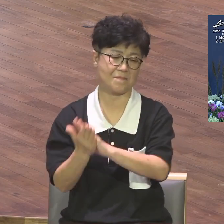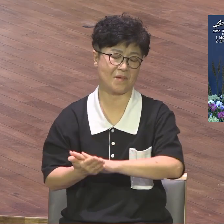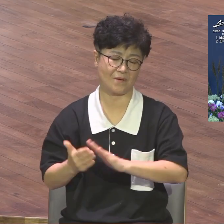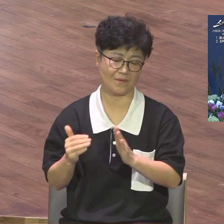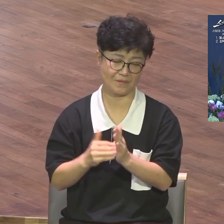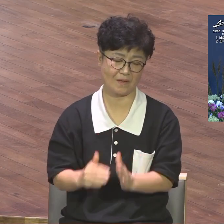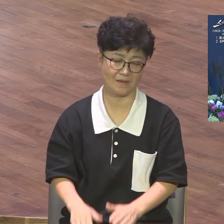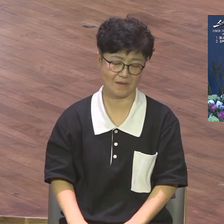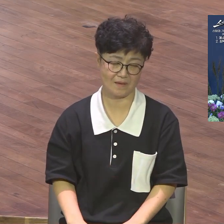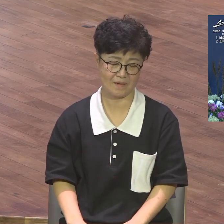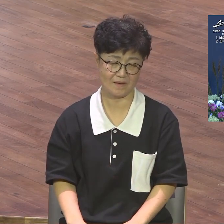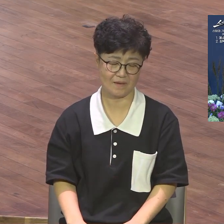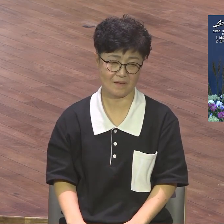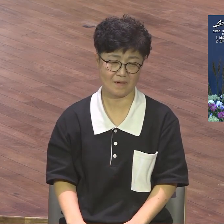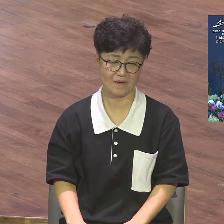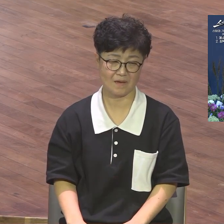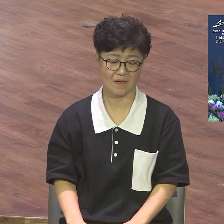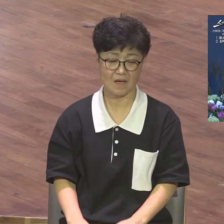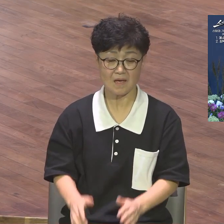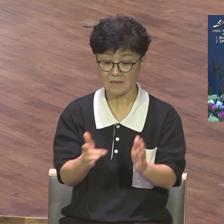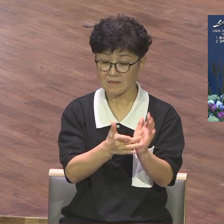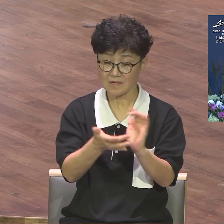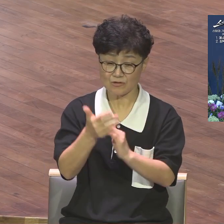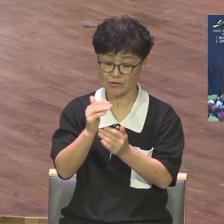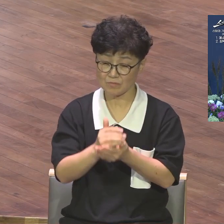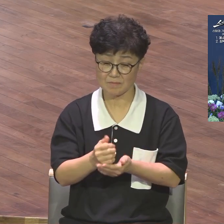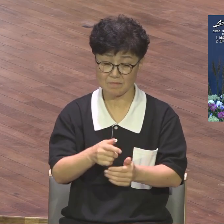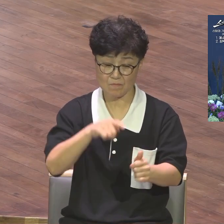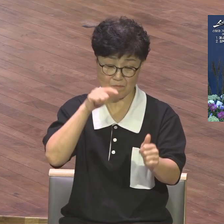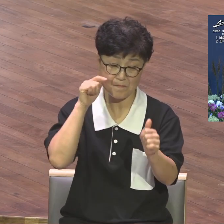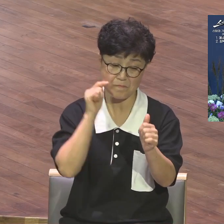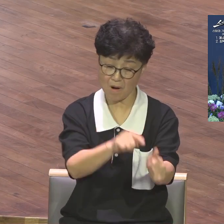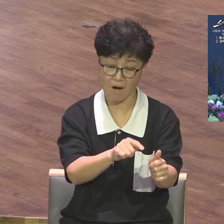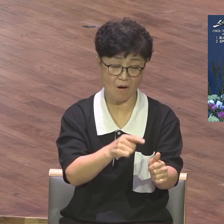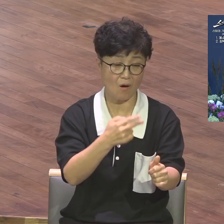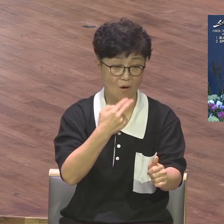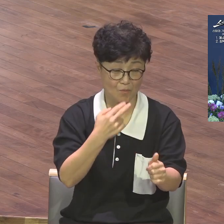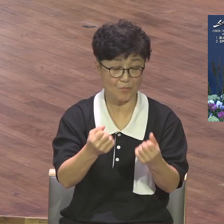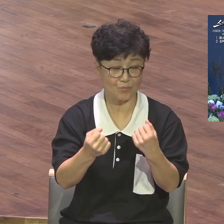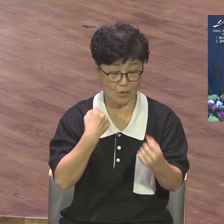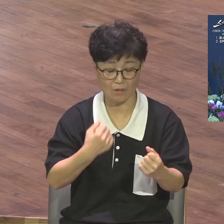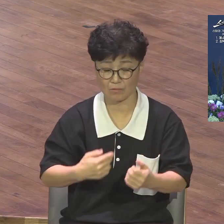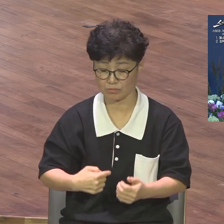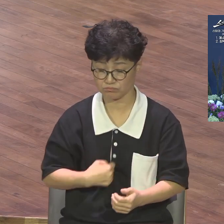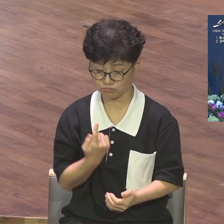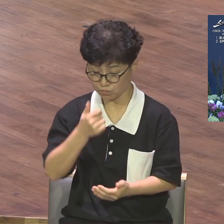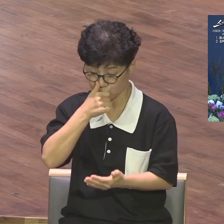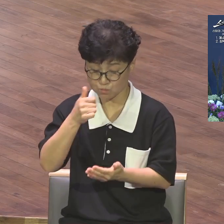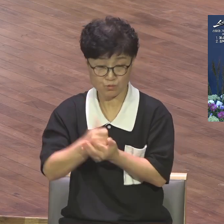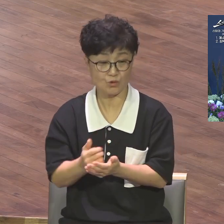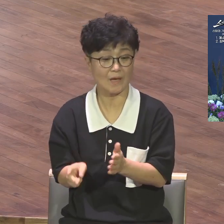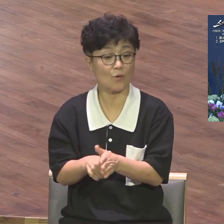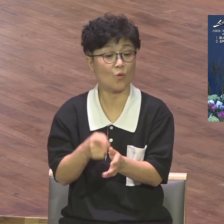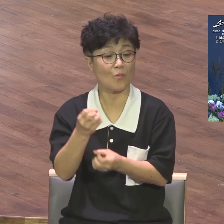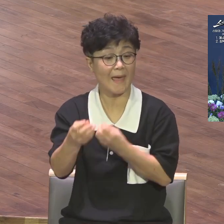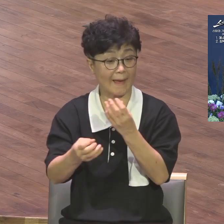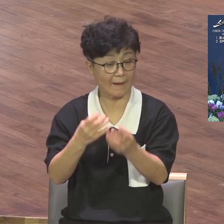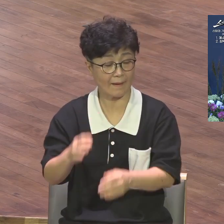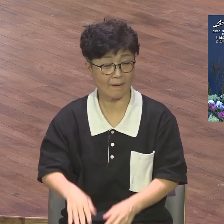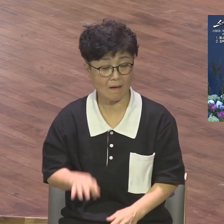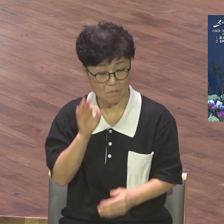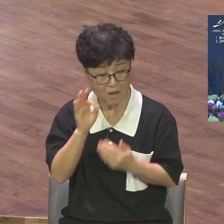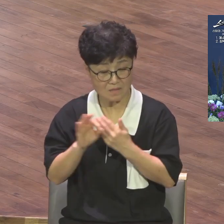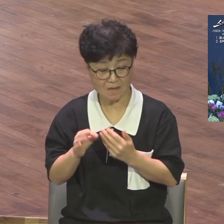예수님이 굳이 말하지 않았는데 스스로 자신의 죄를 고백하면서 만약에 네 것을 도둑질한 것이 있으면 네